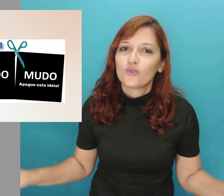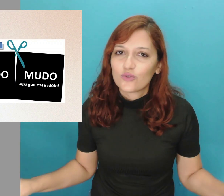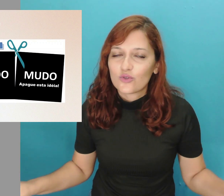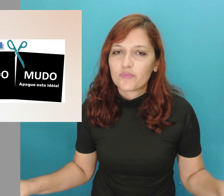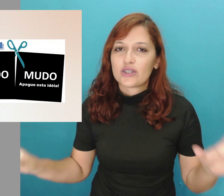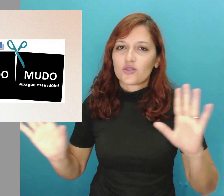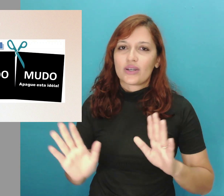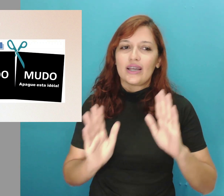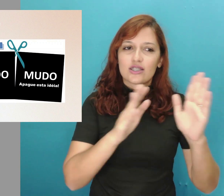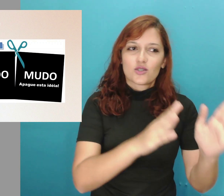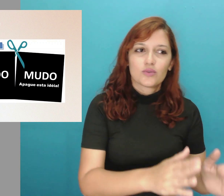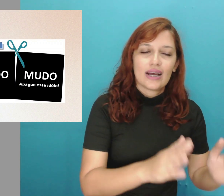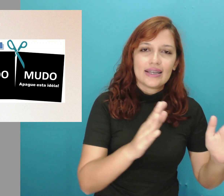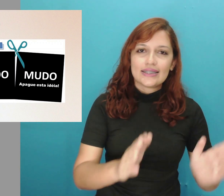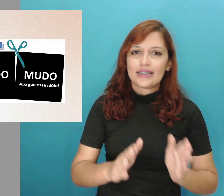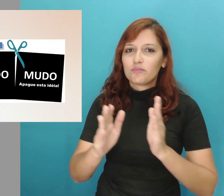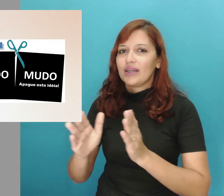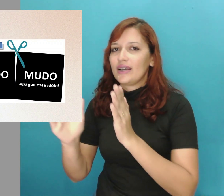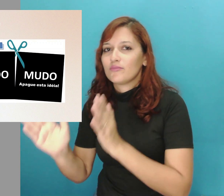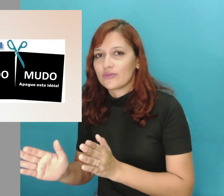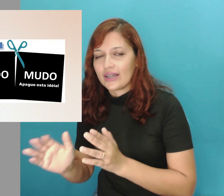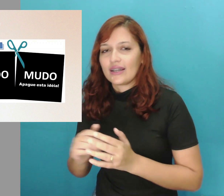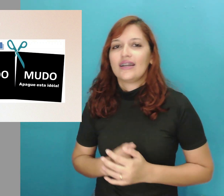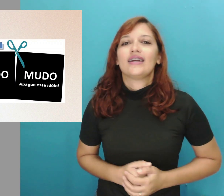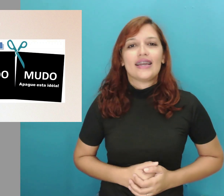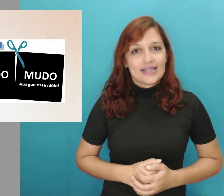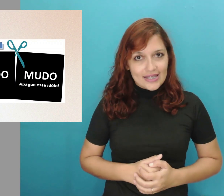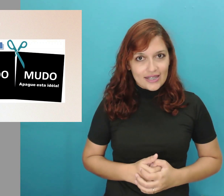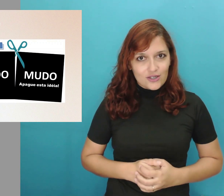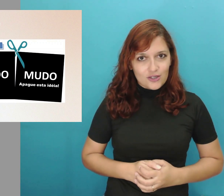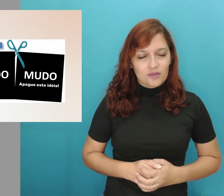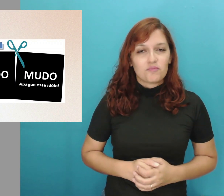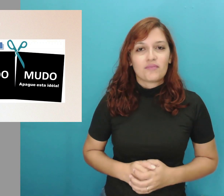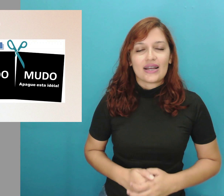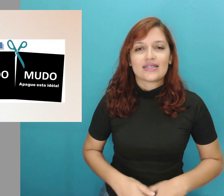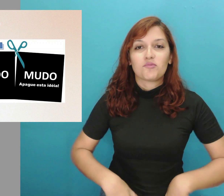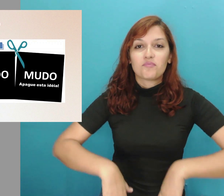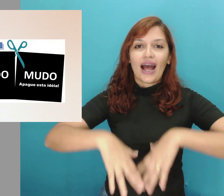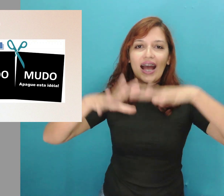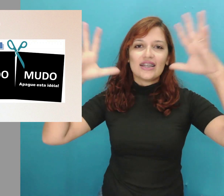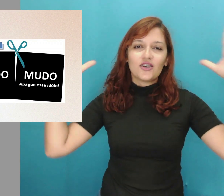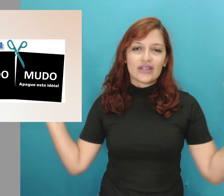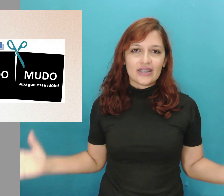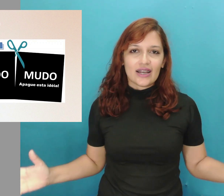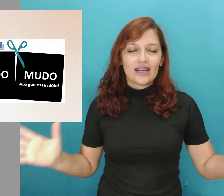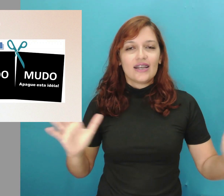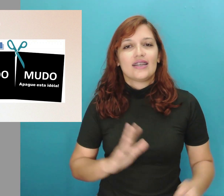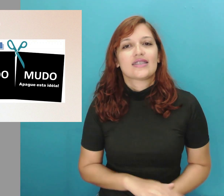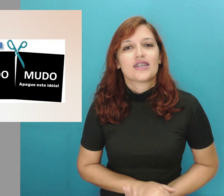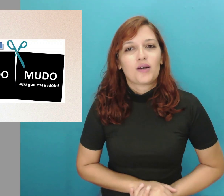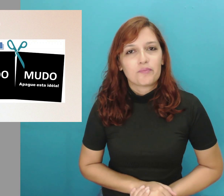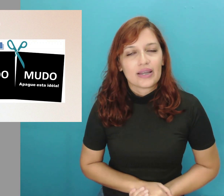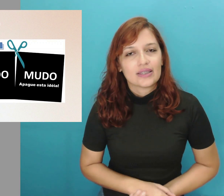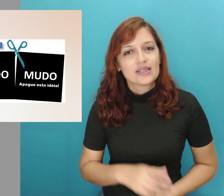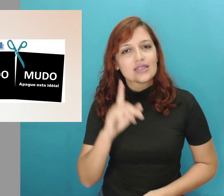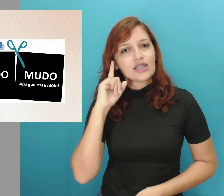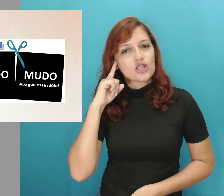mudos. Pessoa que é surda e também é muda. Existe, mas a maioria são apenas